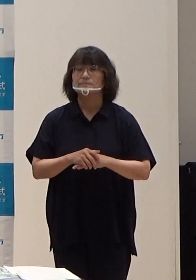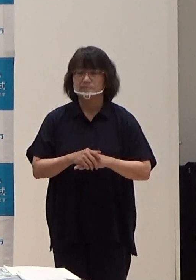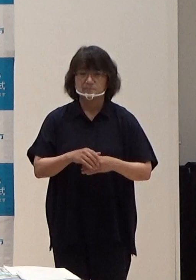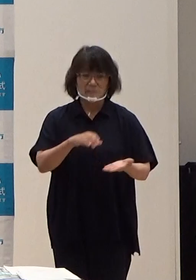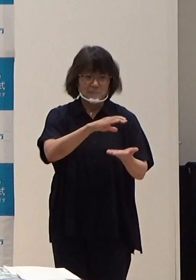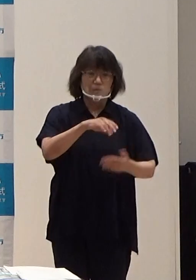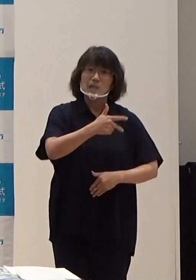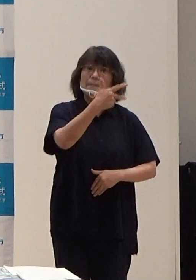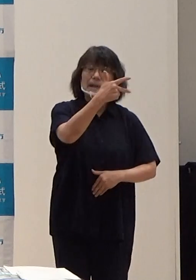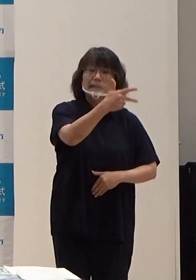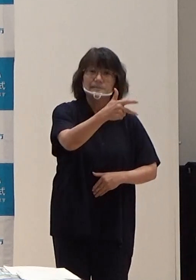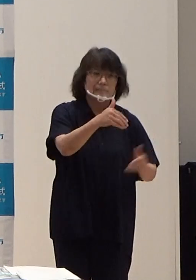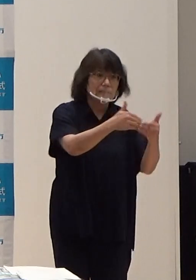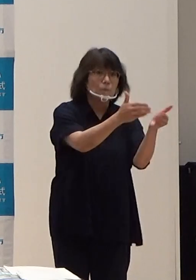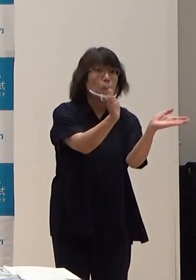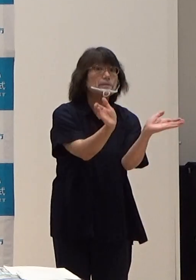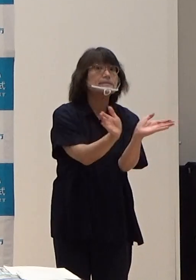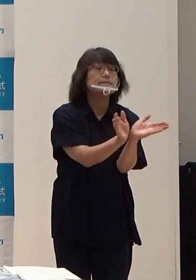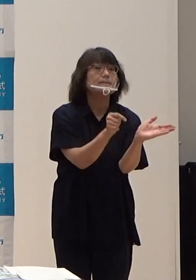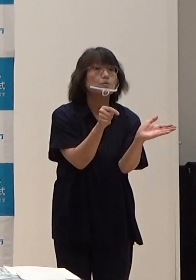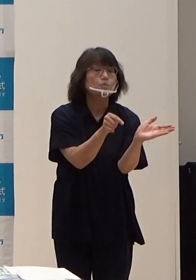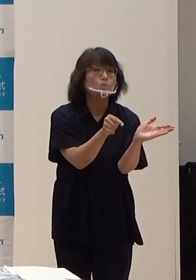が産学